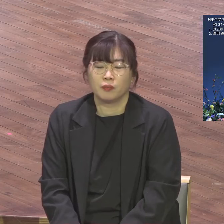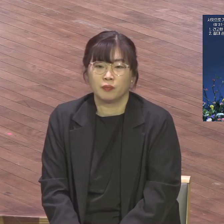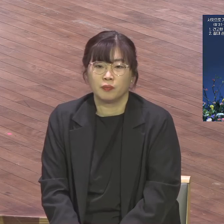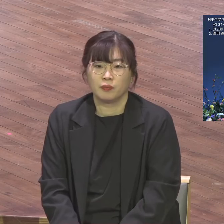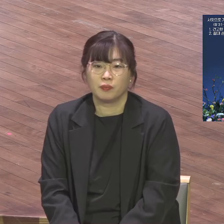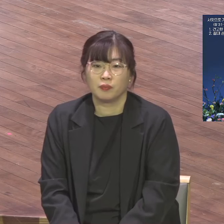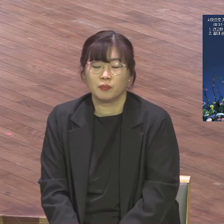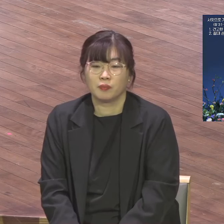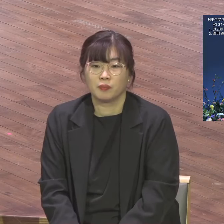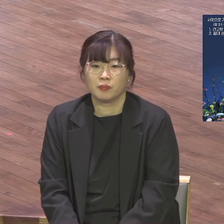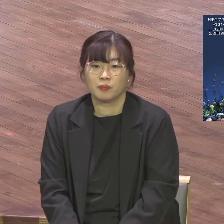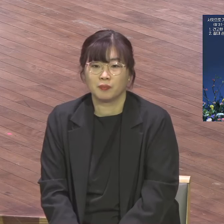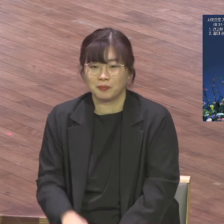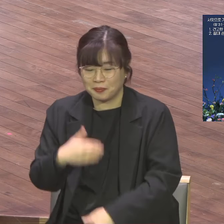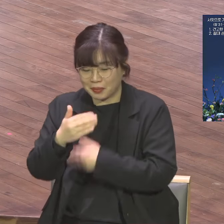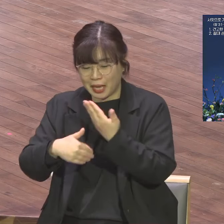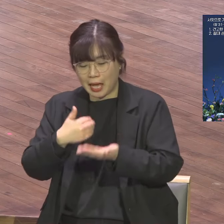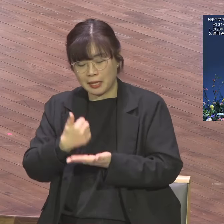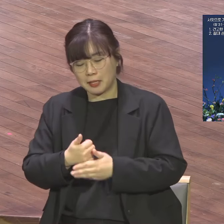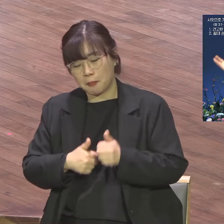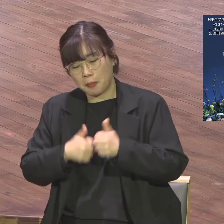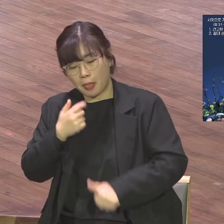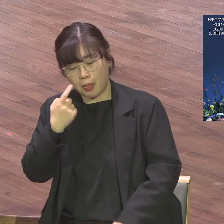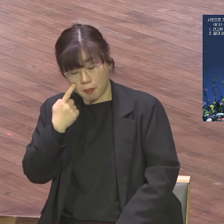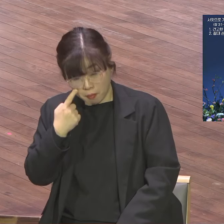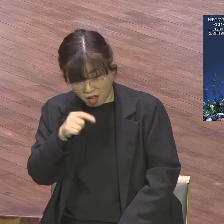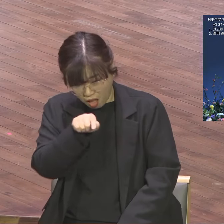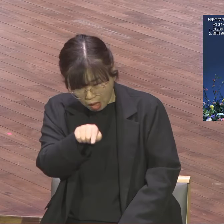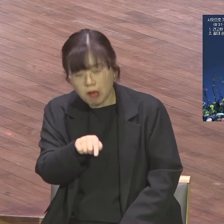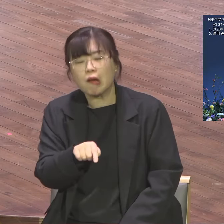하나님 한 번 탁 합격해 버리면 하나님 마음에 들어버리면 끝이.